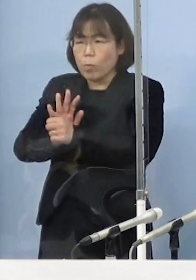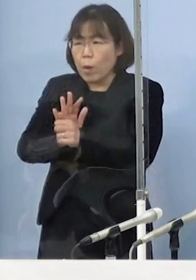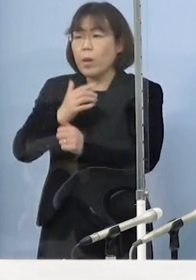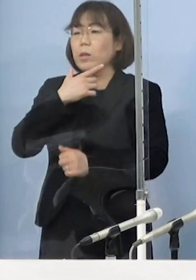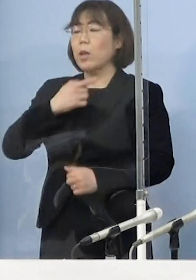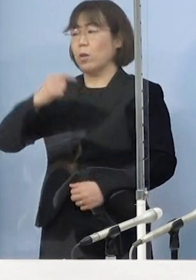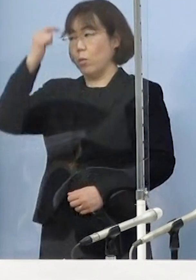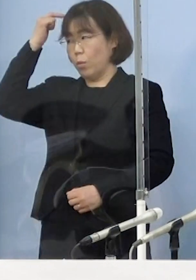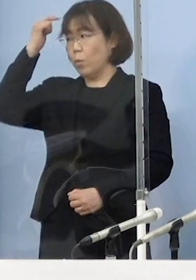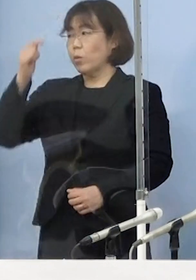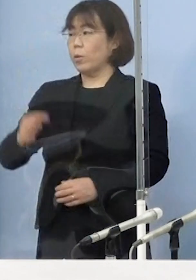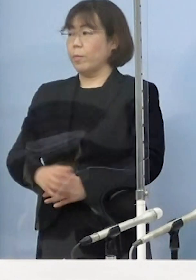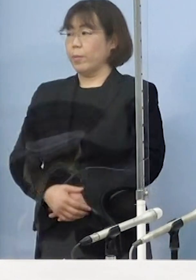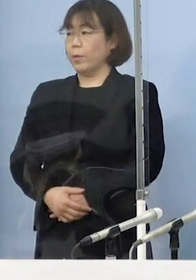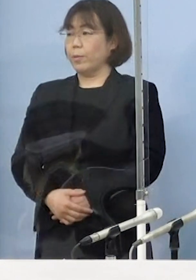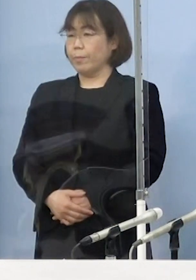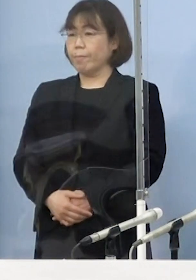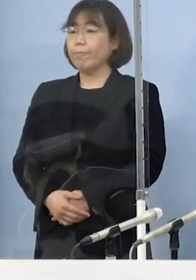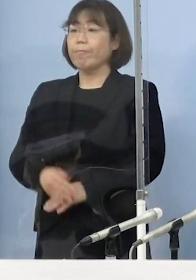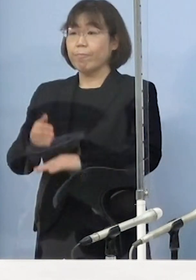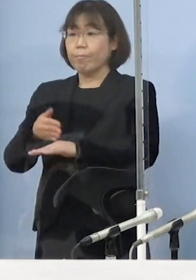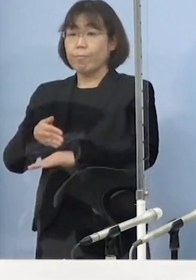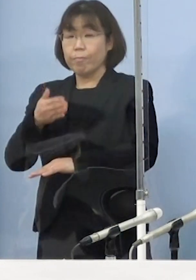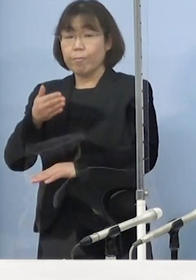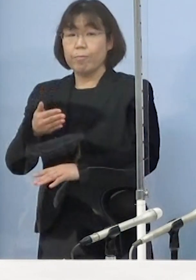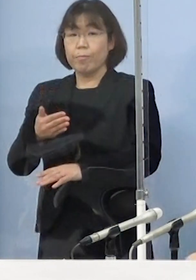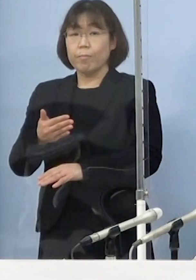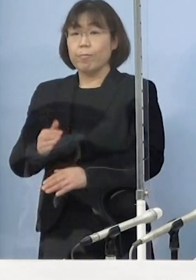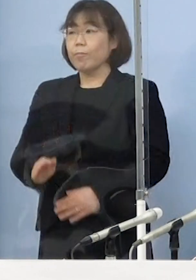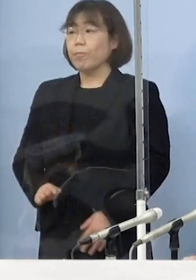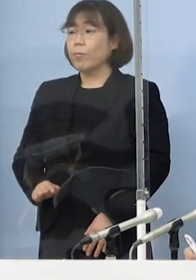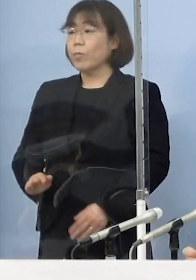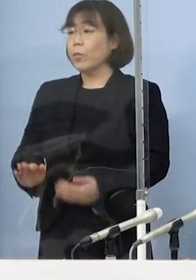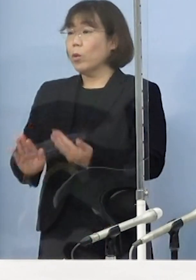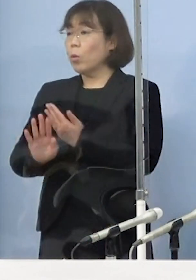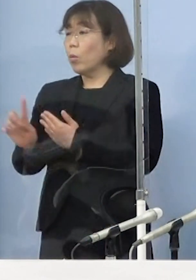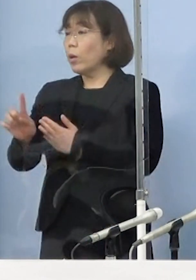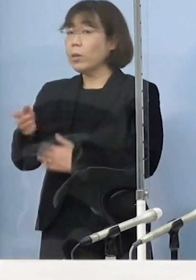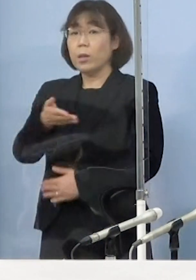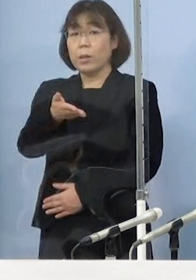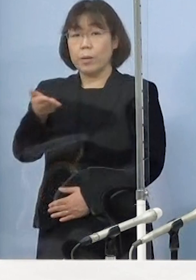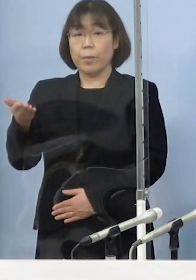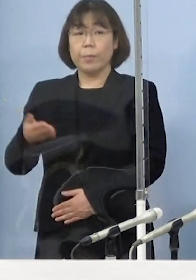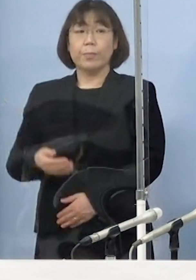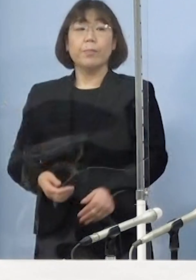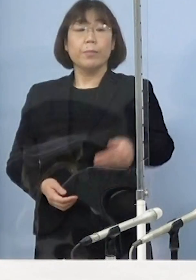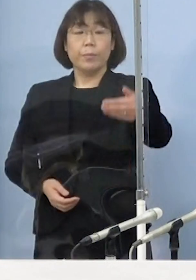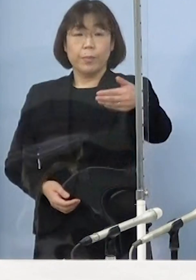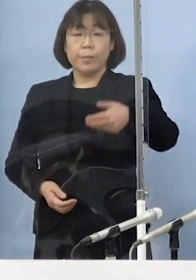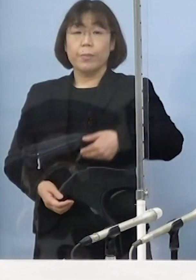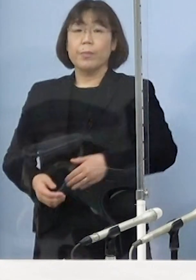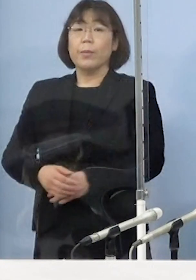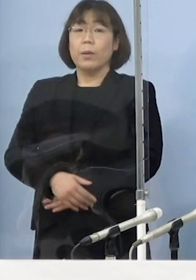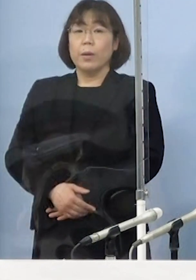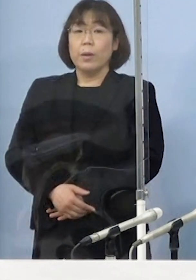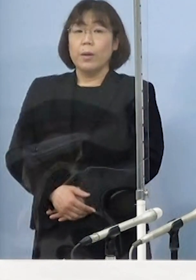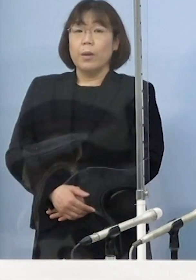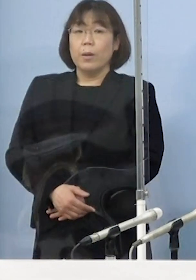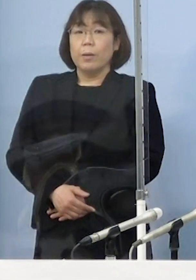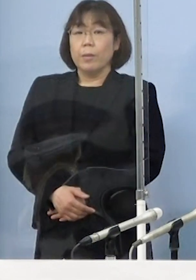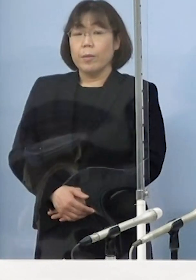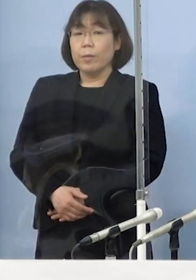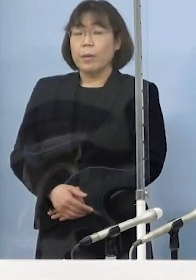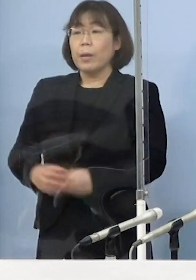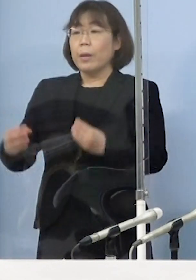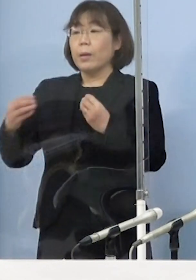ています。 ありがとうございます。幹事社からは以上です。他の記者何かありますでしょうか。 どうぞ。 幹事社はど